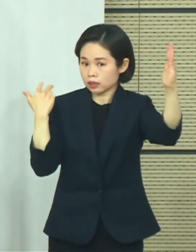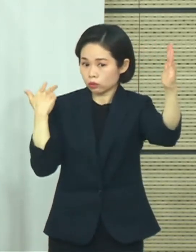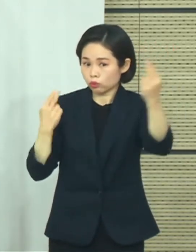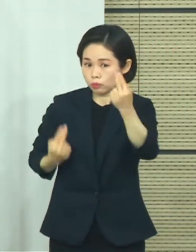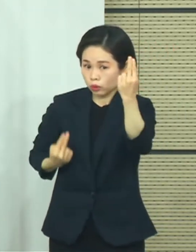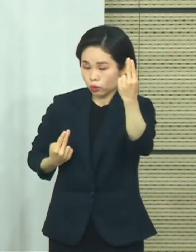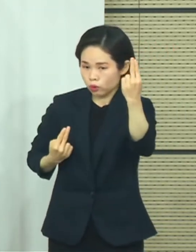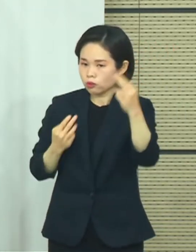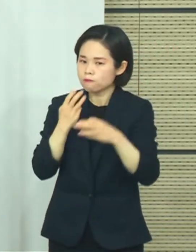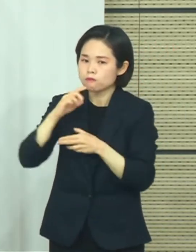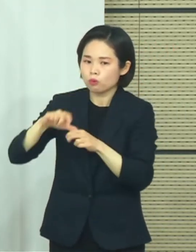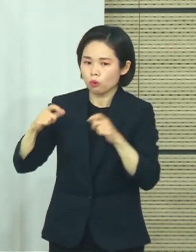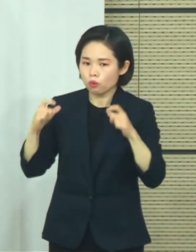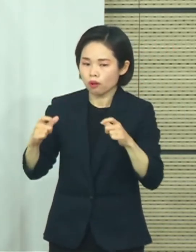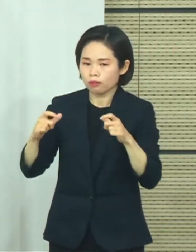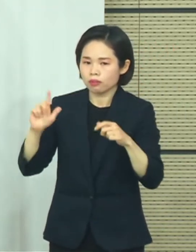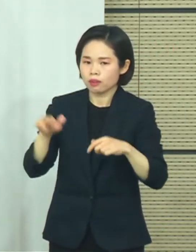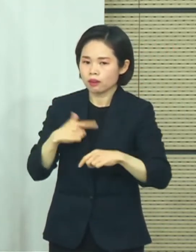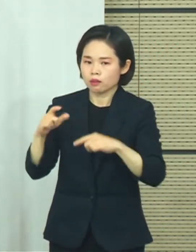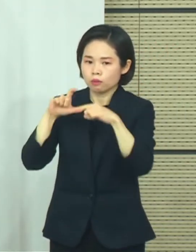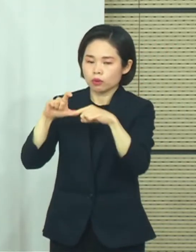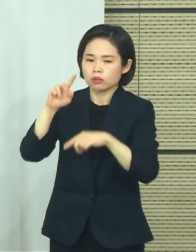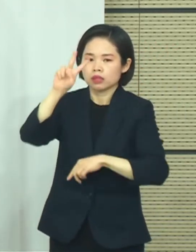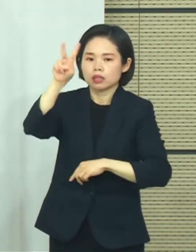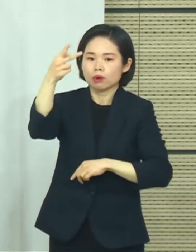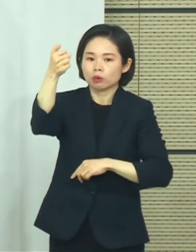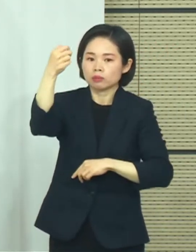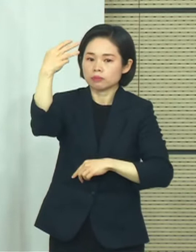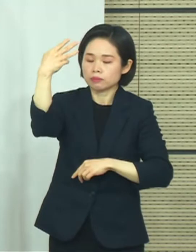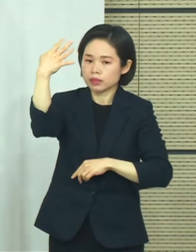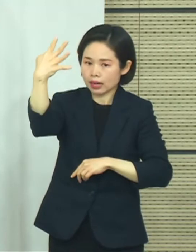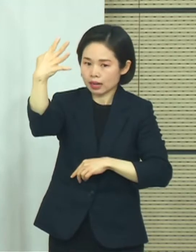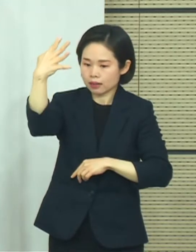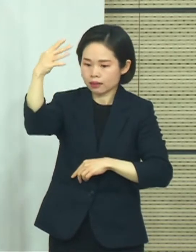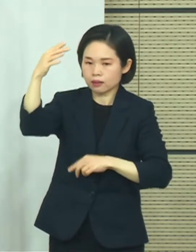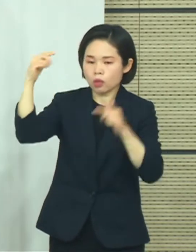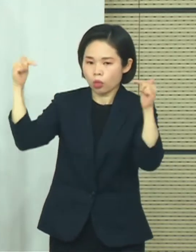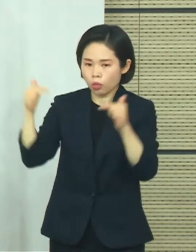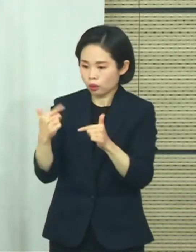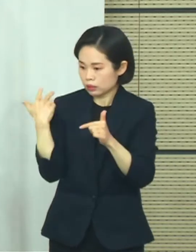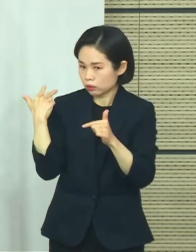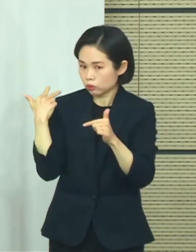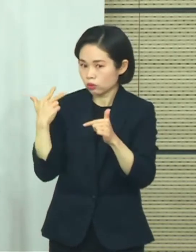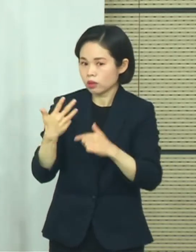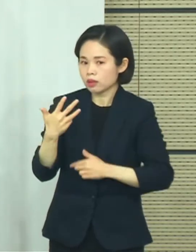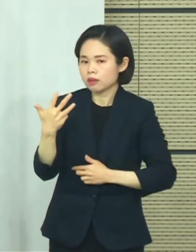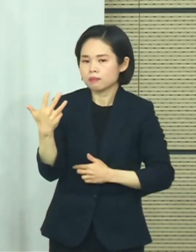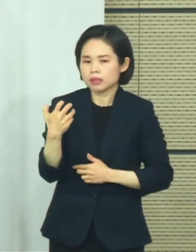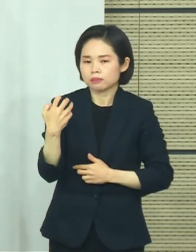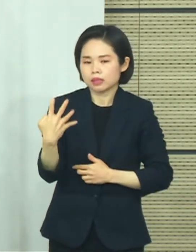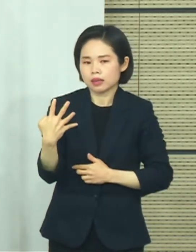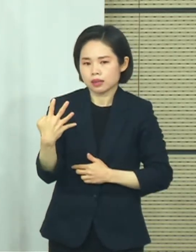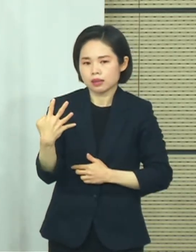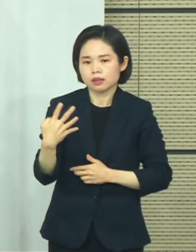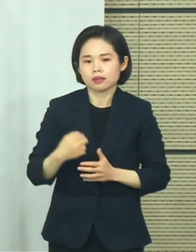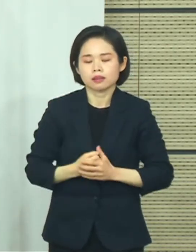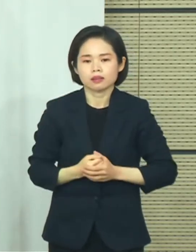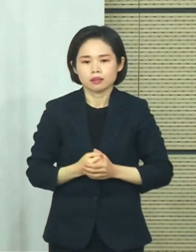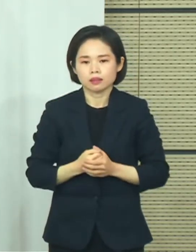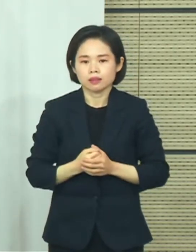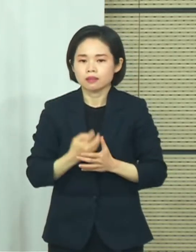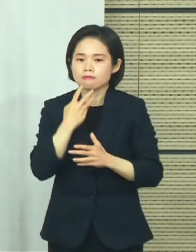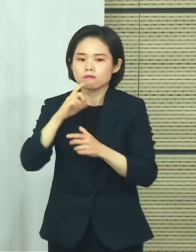수도권 은 일평균 254명 에서 지난 한주는 84명 으로 감소하였고